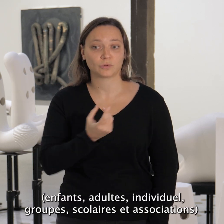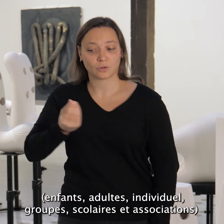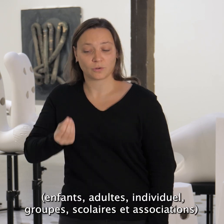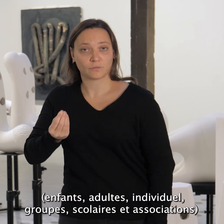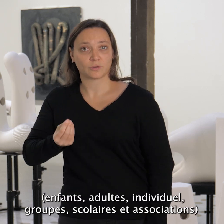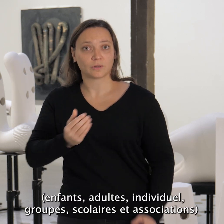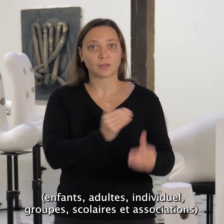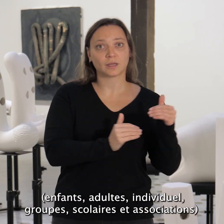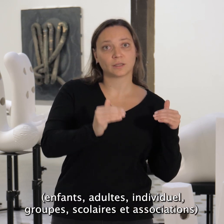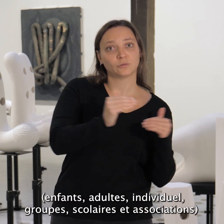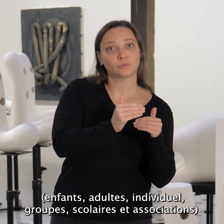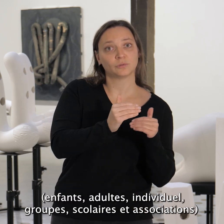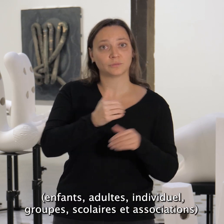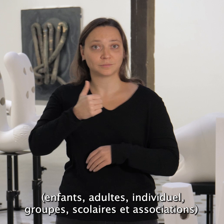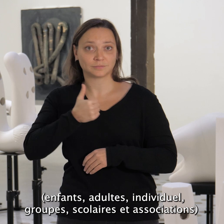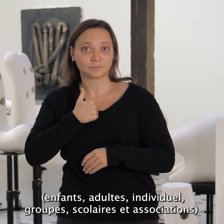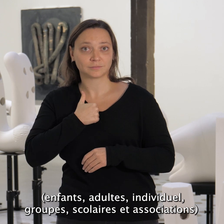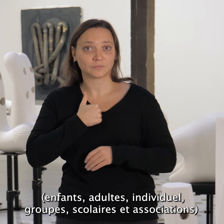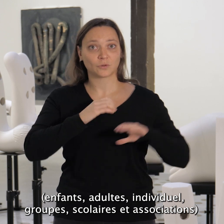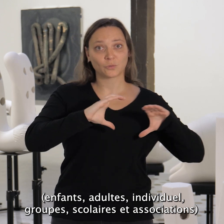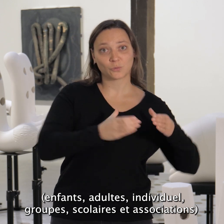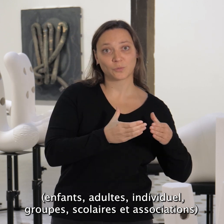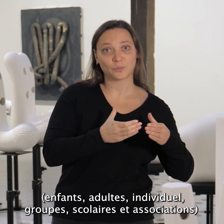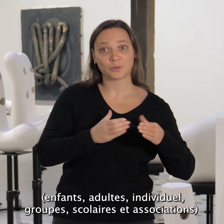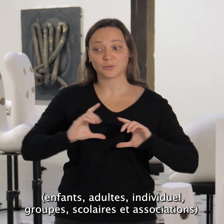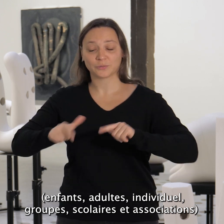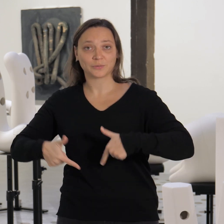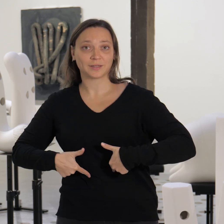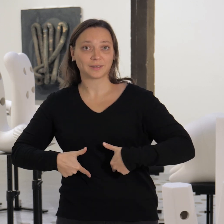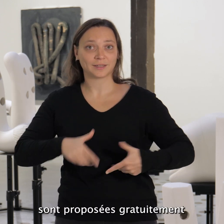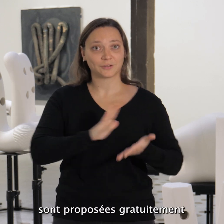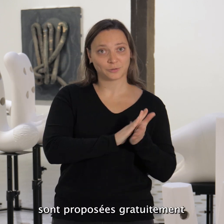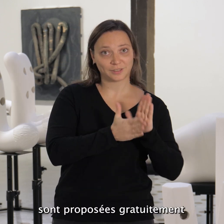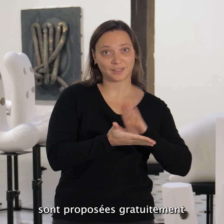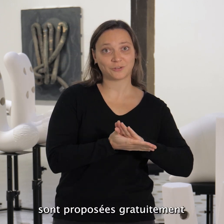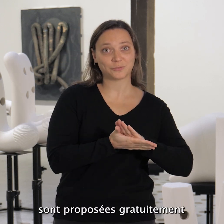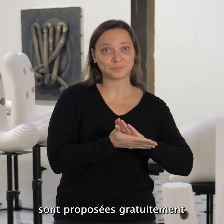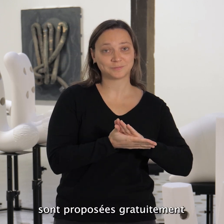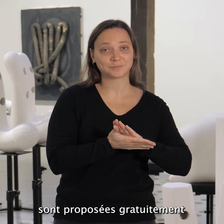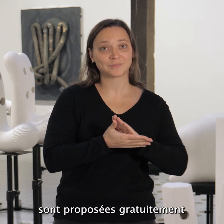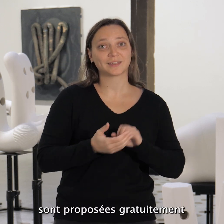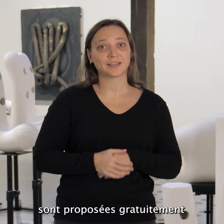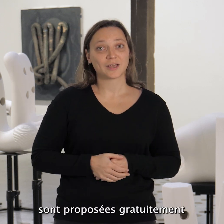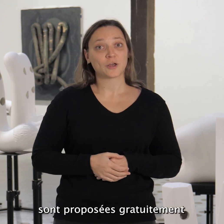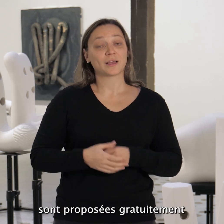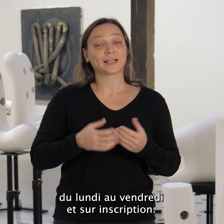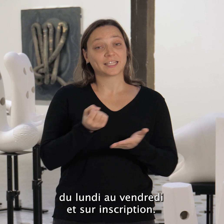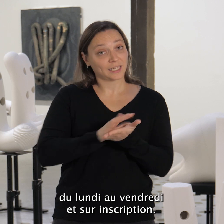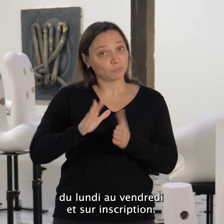adultes, individuels, groupes scolaires et associations, sont proposées gratuitement du lundi au vendredi